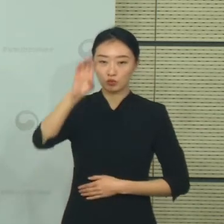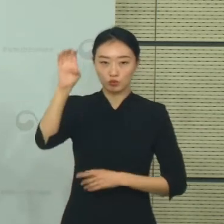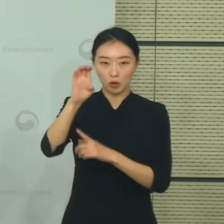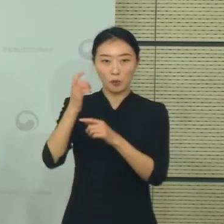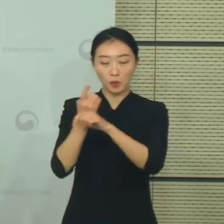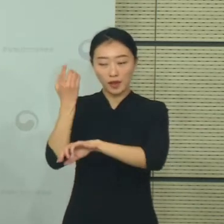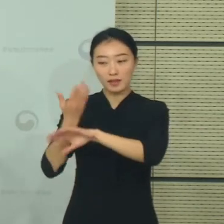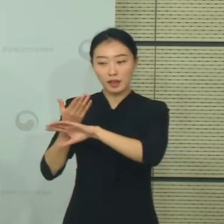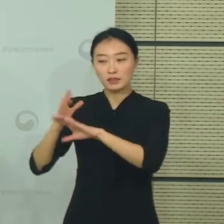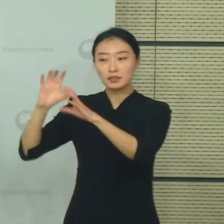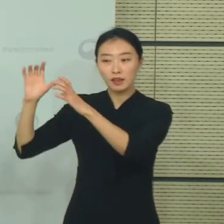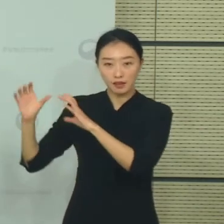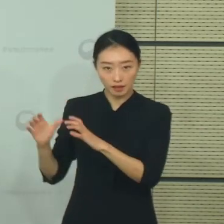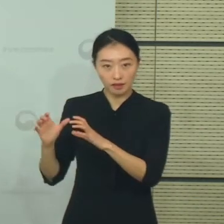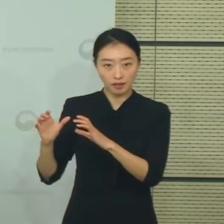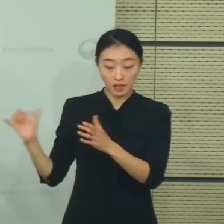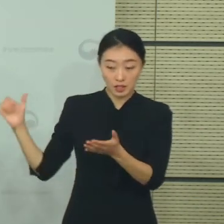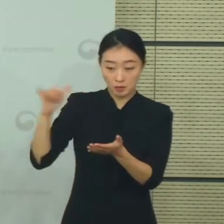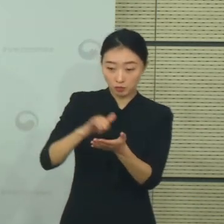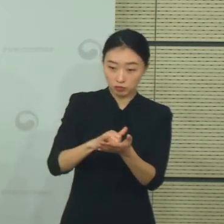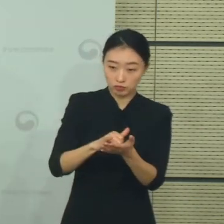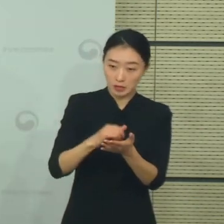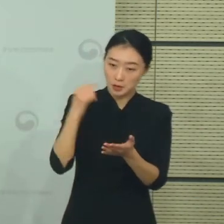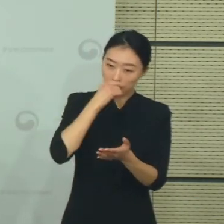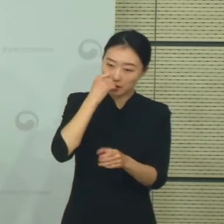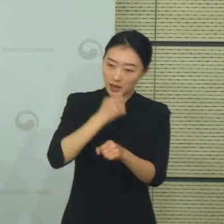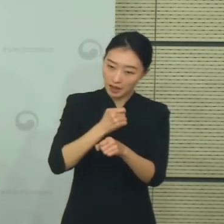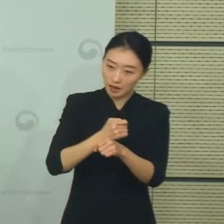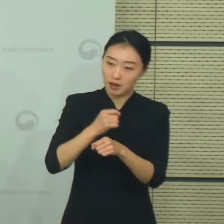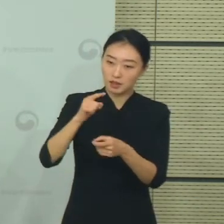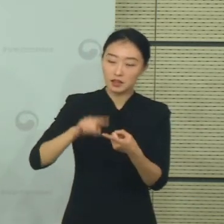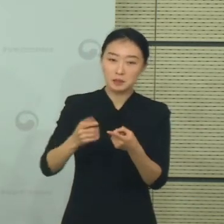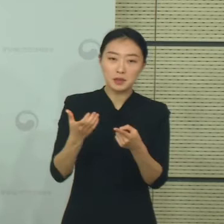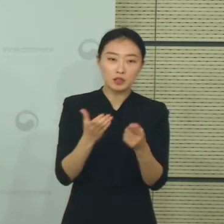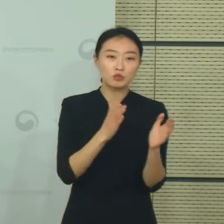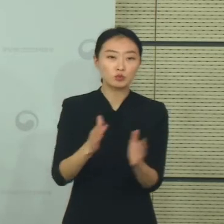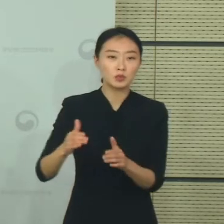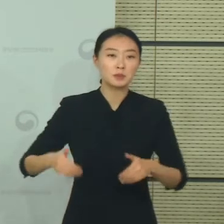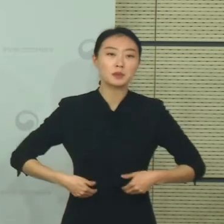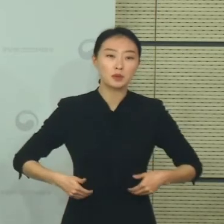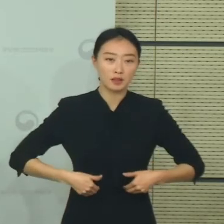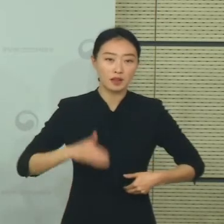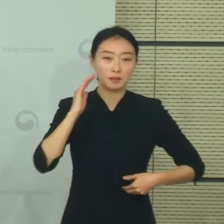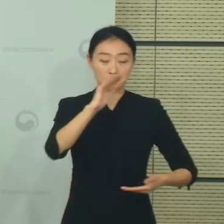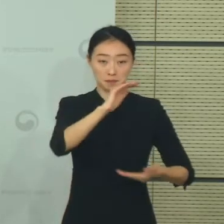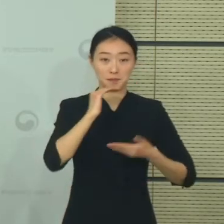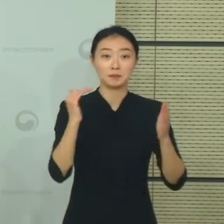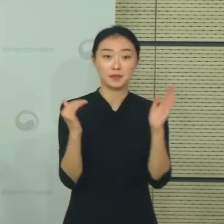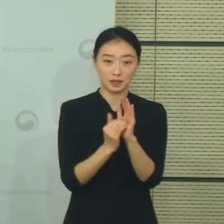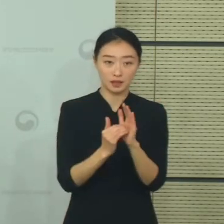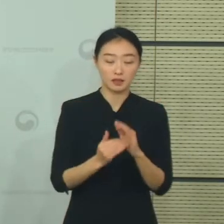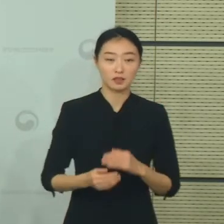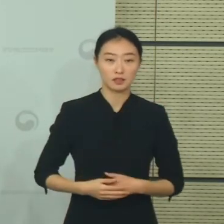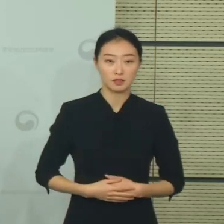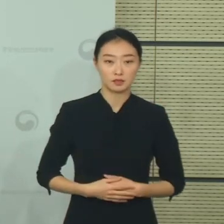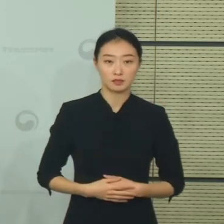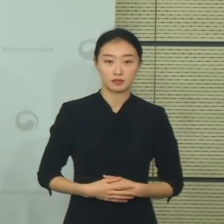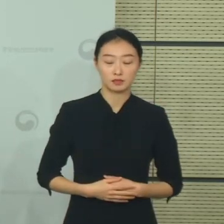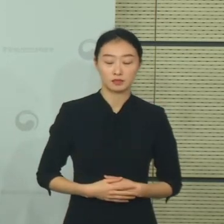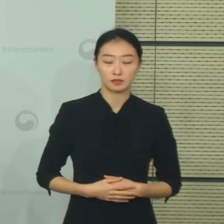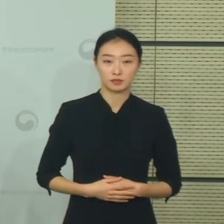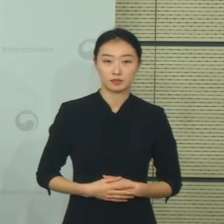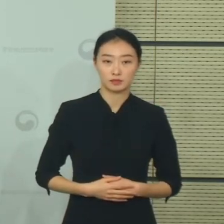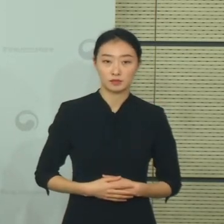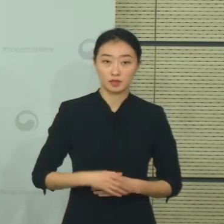대한 검역 강화 방안을 마련해야 할 필요가 있다라고 지적을 주문을 하셨고